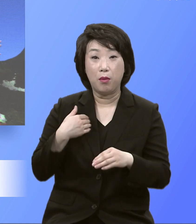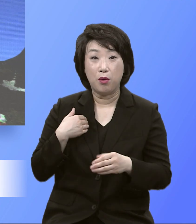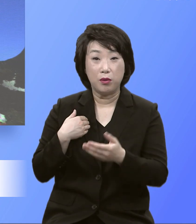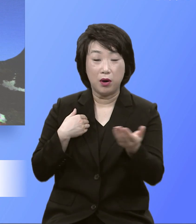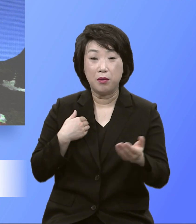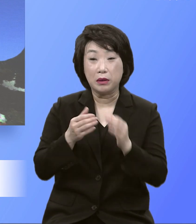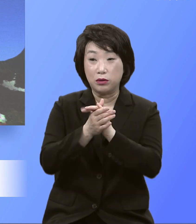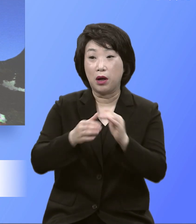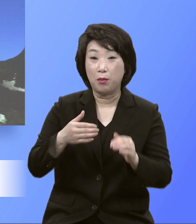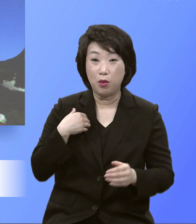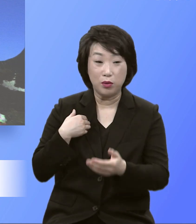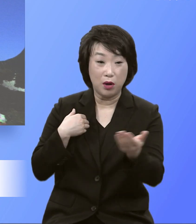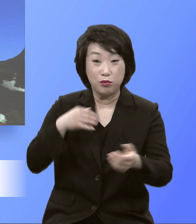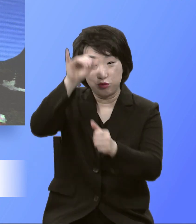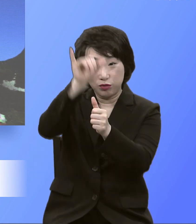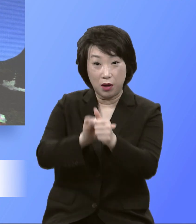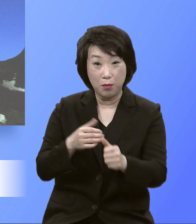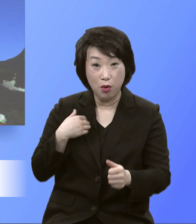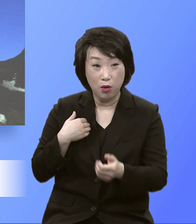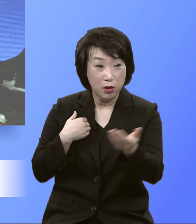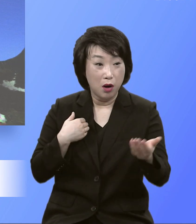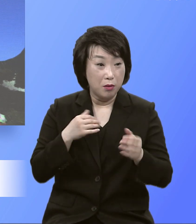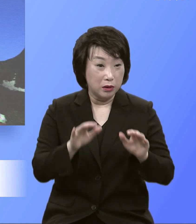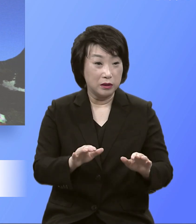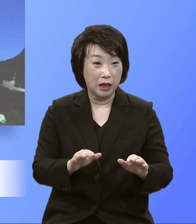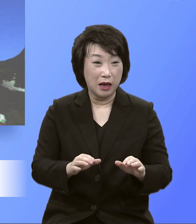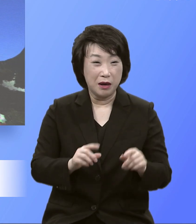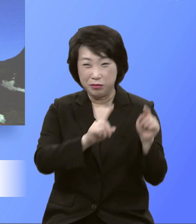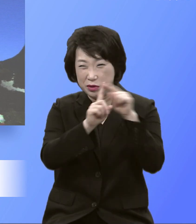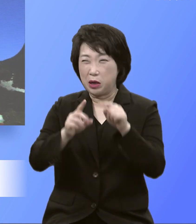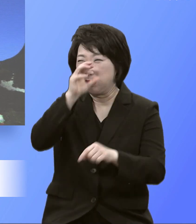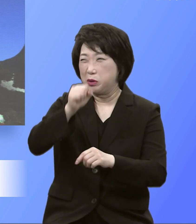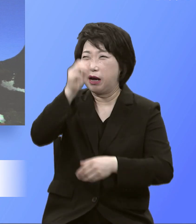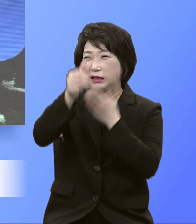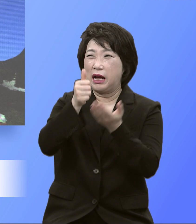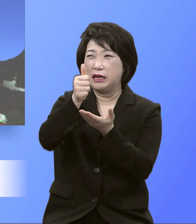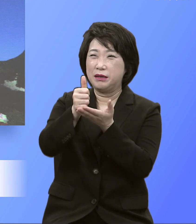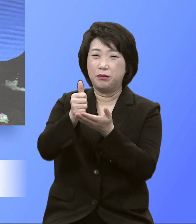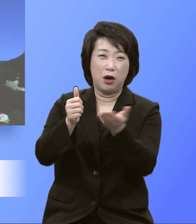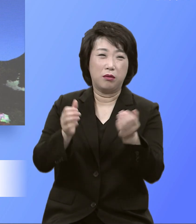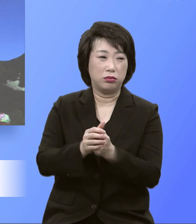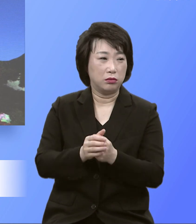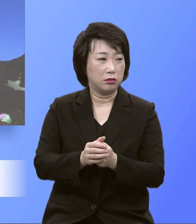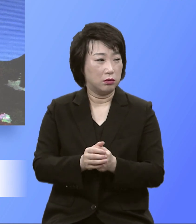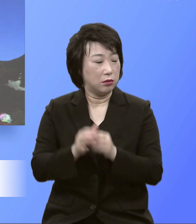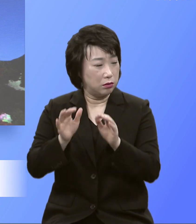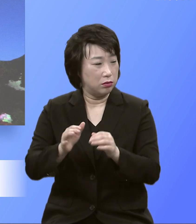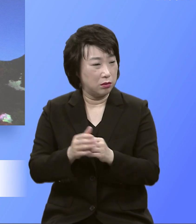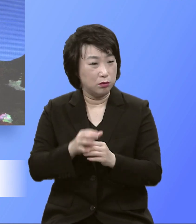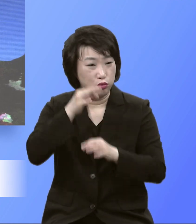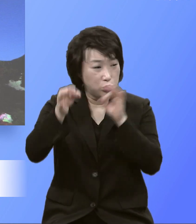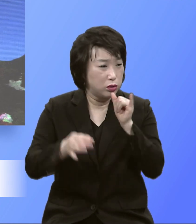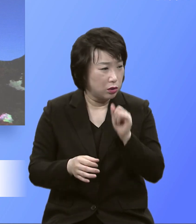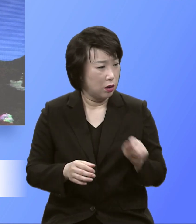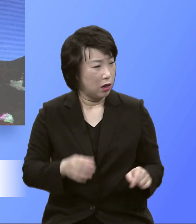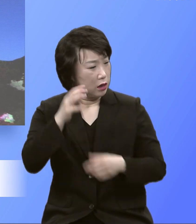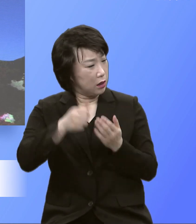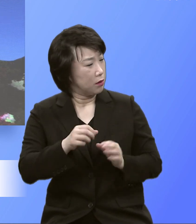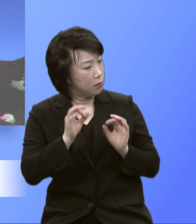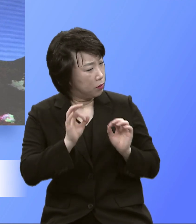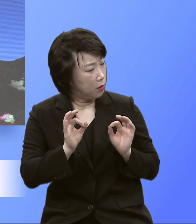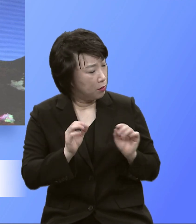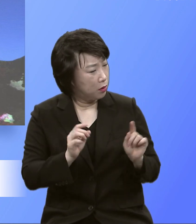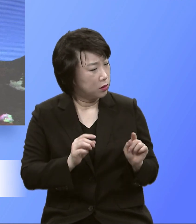모르고 기도할 줄도 모르고 충성할 줄도 모르면서 그냥 좋으신 하나님 할 때 하나님께서 뭐라고 했어? 내가 너에게